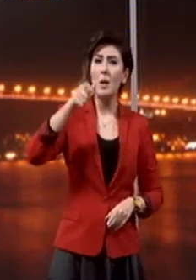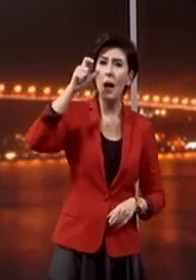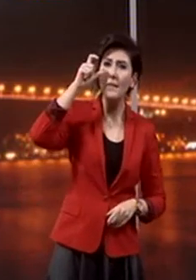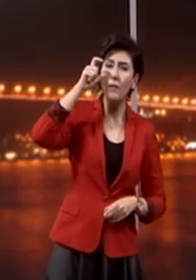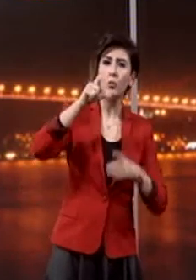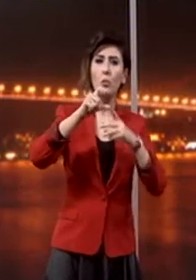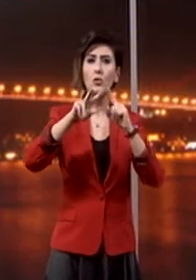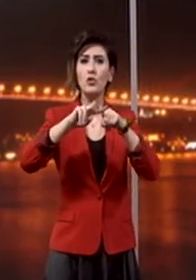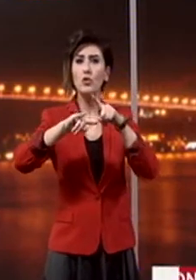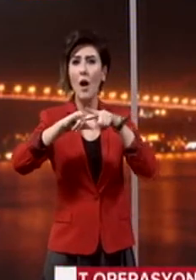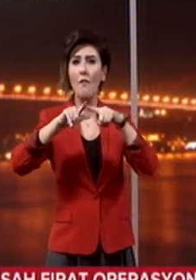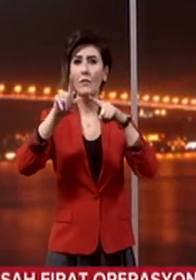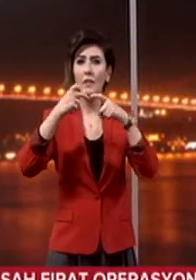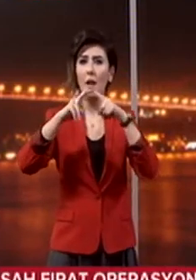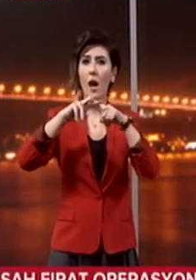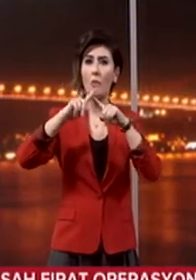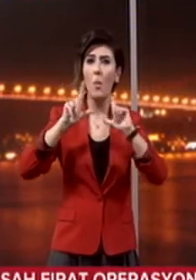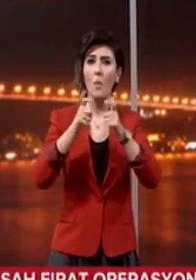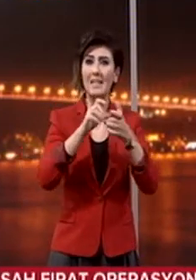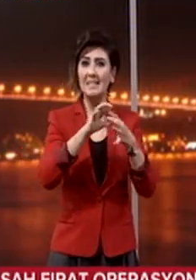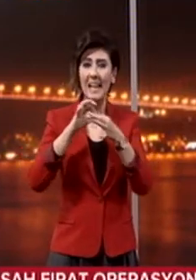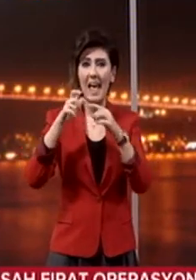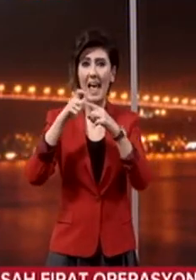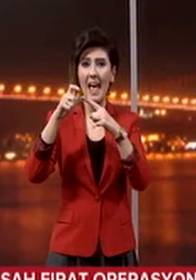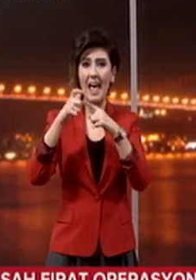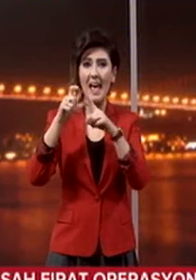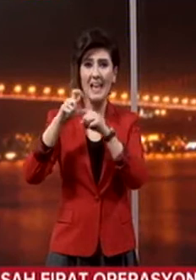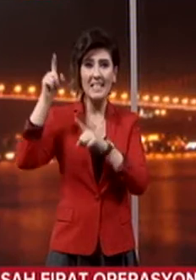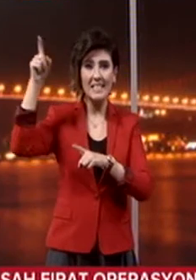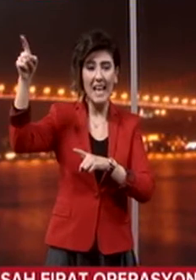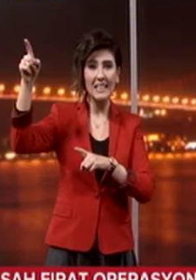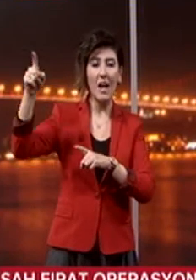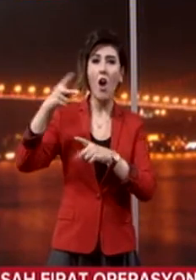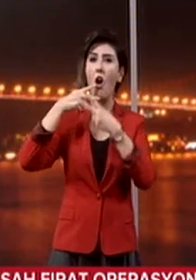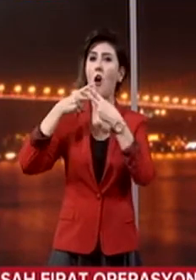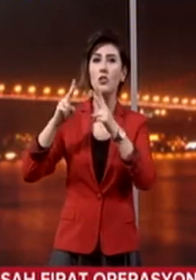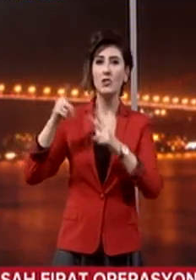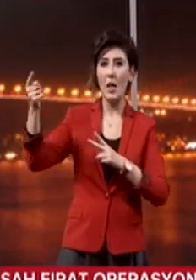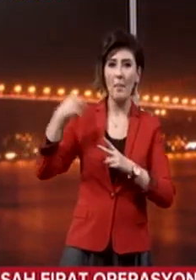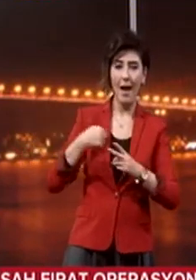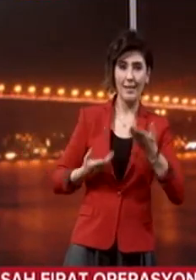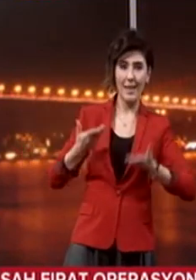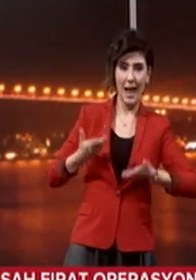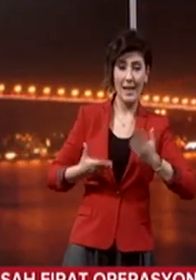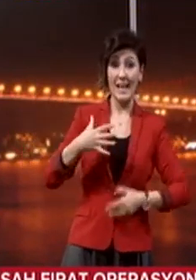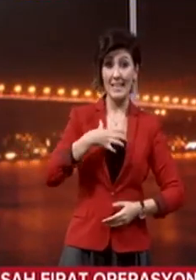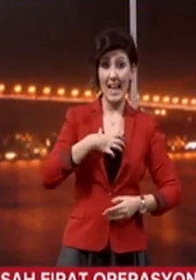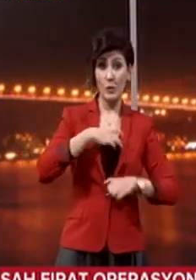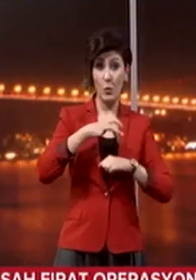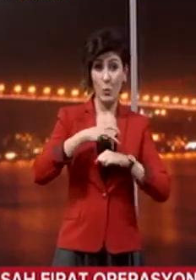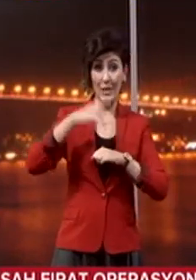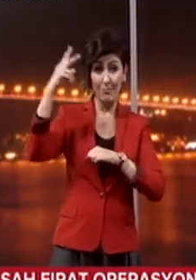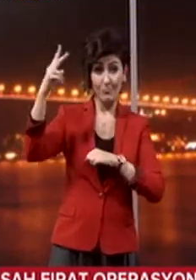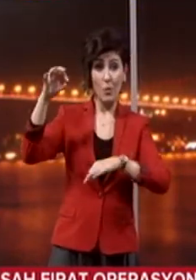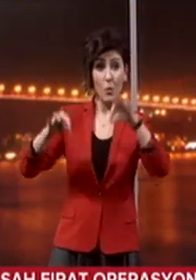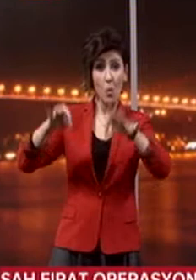Başbakan Ahmet Davutoğlu, Şah-Fırat operasyonu ile ilgili Esed rejiminden gelen açıklamaları değerlendirdi. Kendi ülkesini kontrol